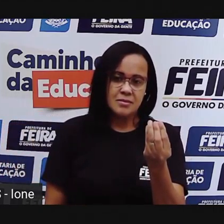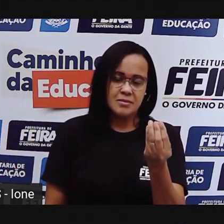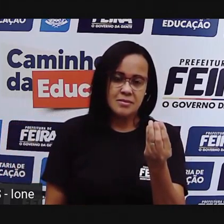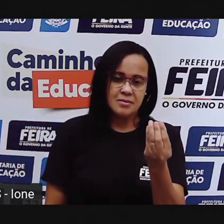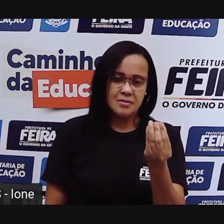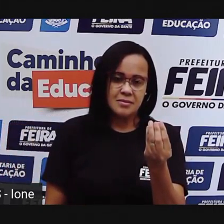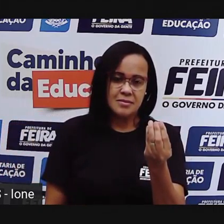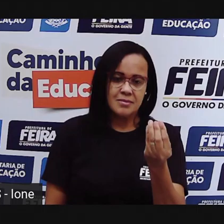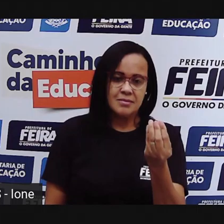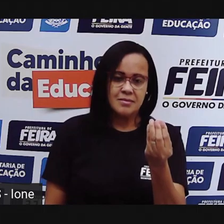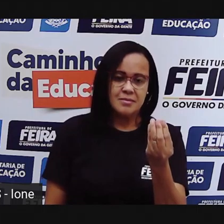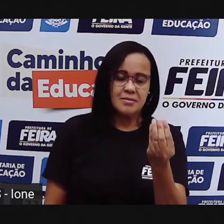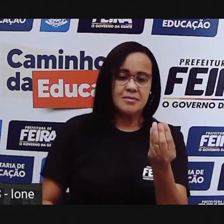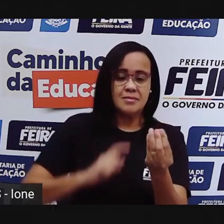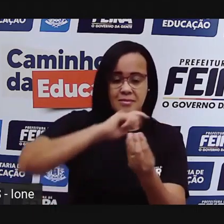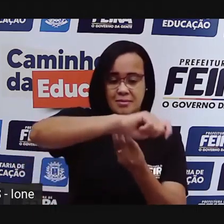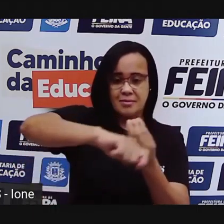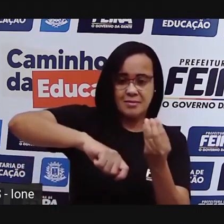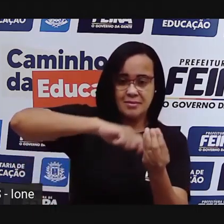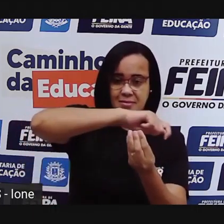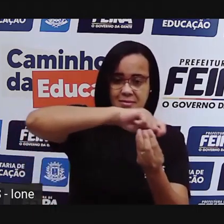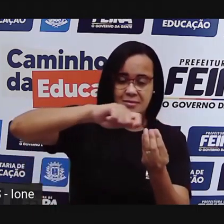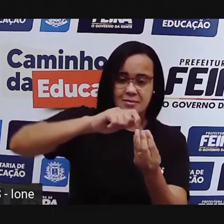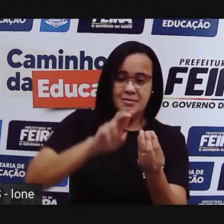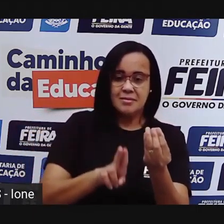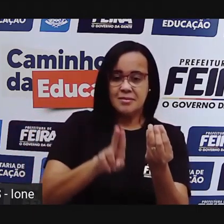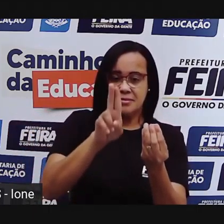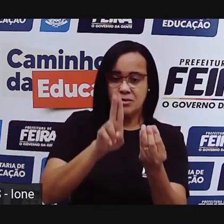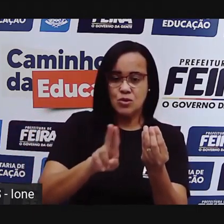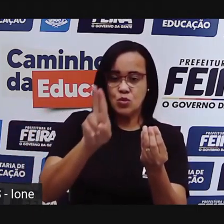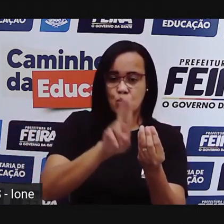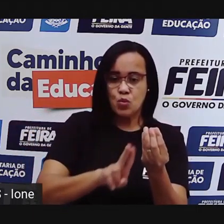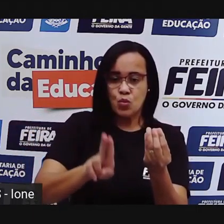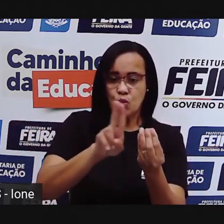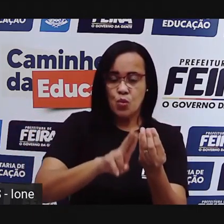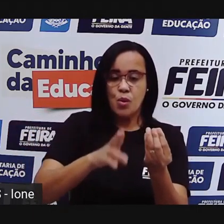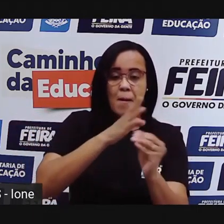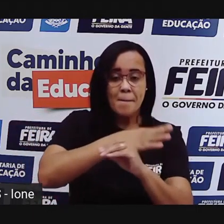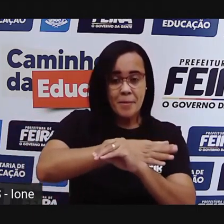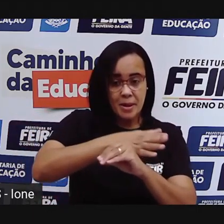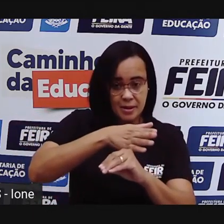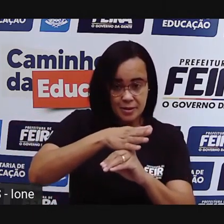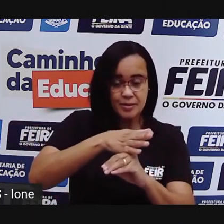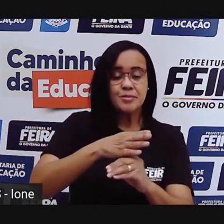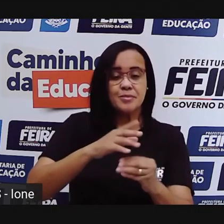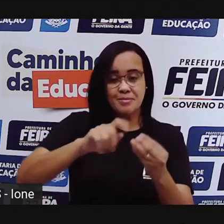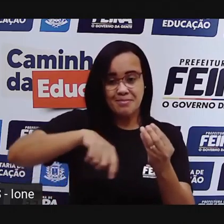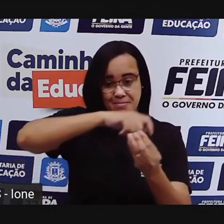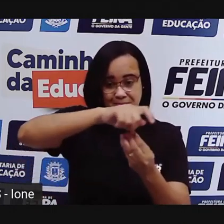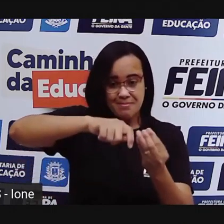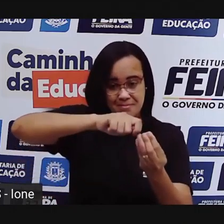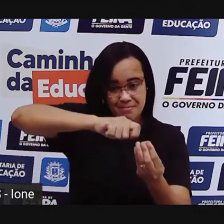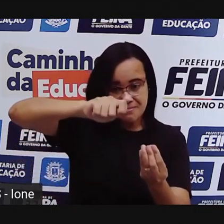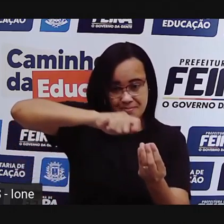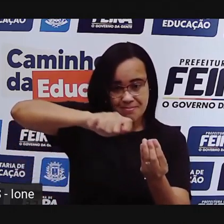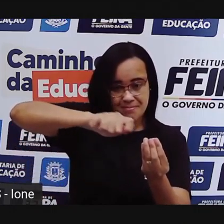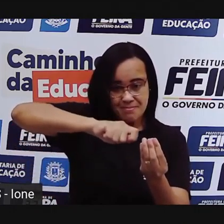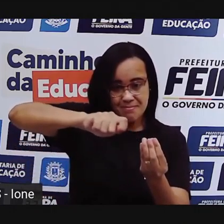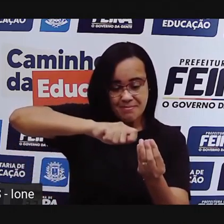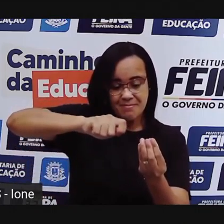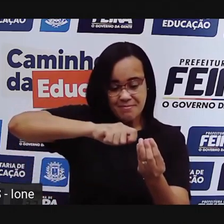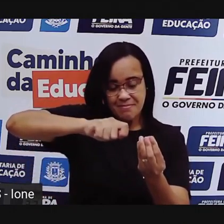vou usá-lo para amarrar. Então, a gente vai passar aqui o cordão e já vai dar um nozinho para prender essas pontinhas